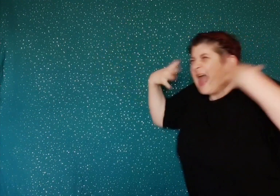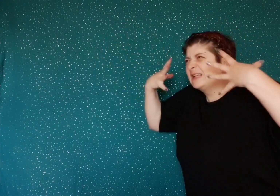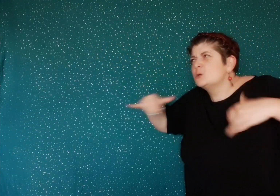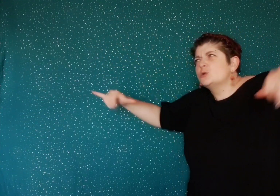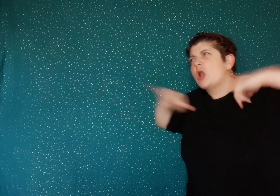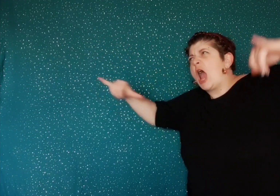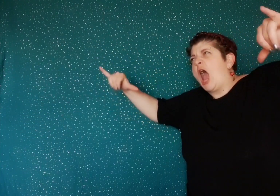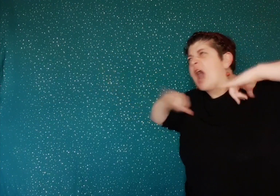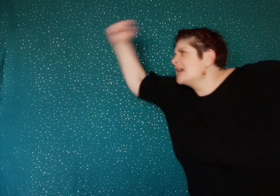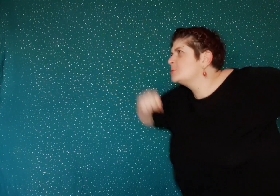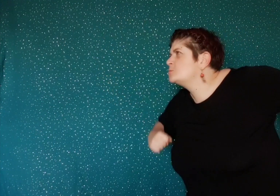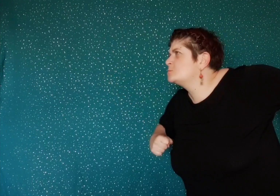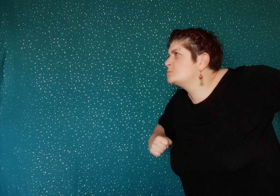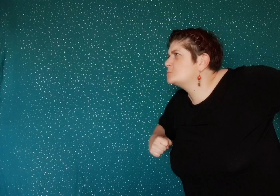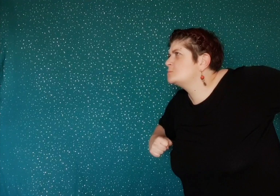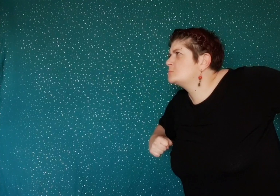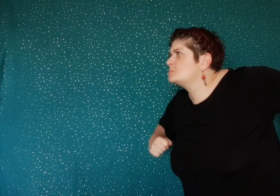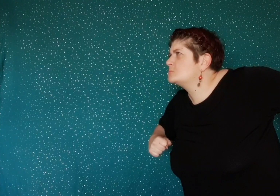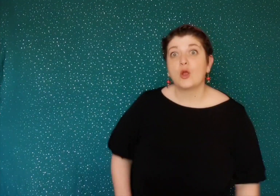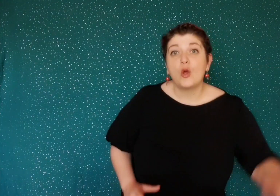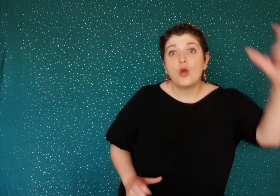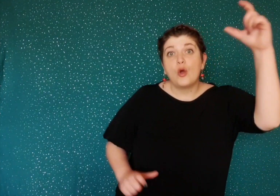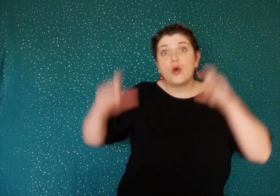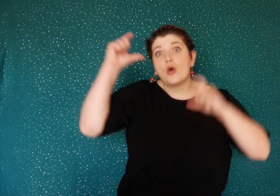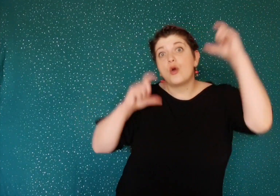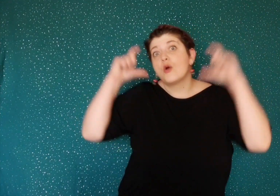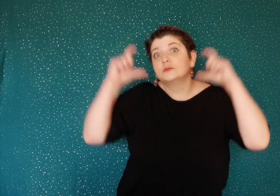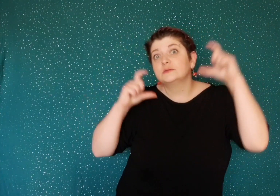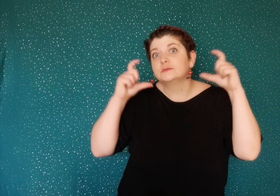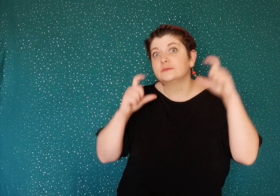Laissez-moi tranquille, s'écria la vieille femme.